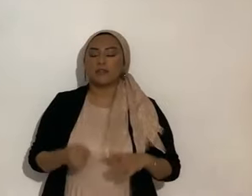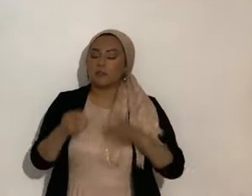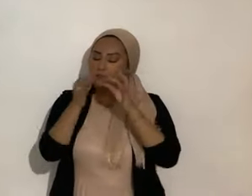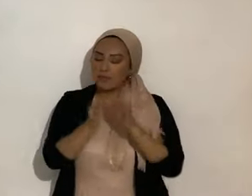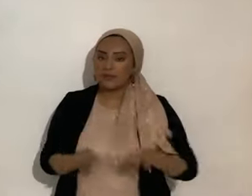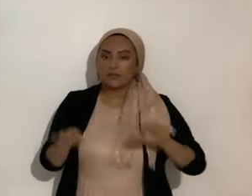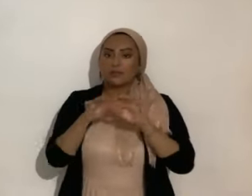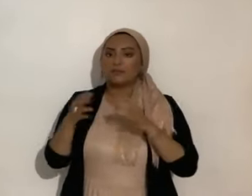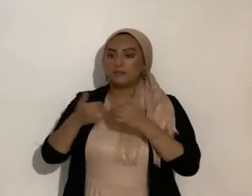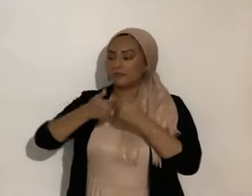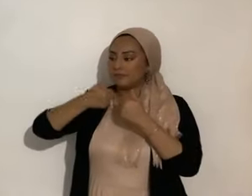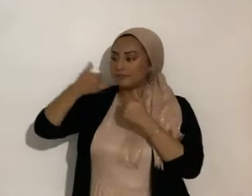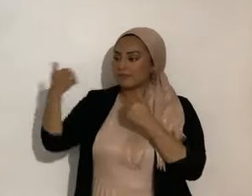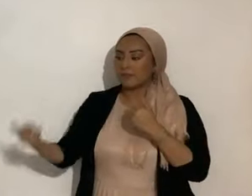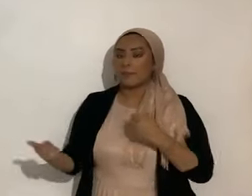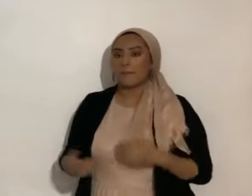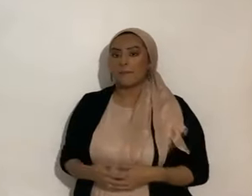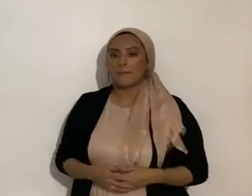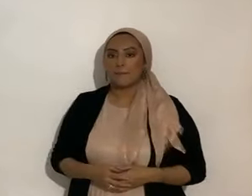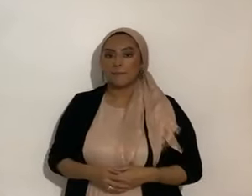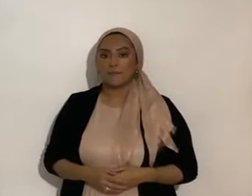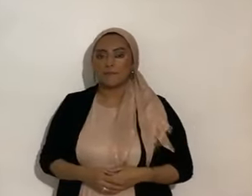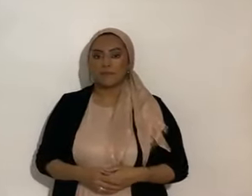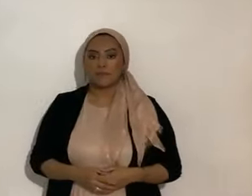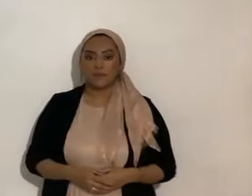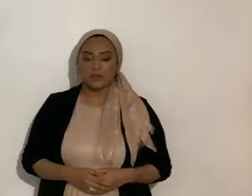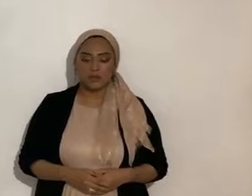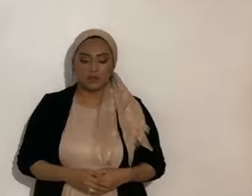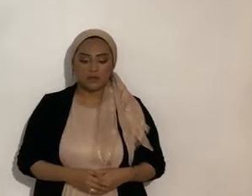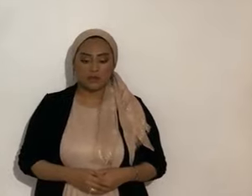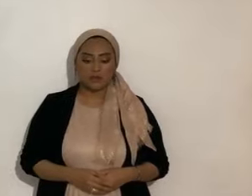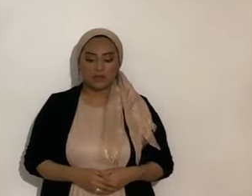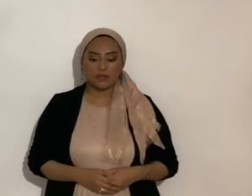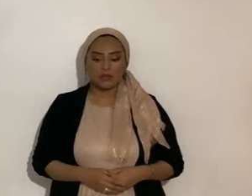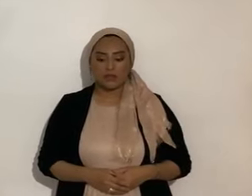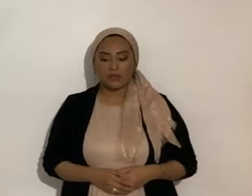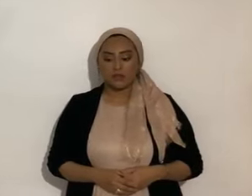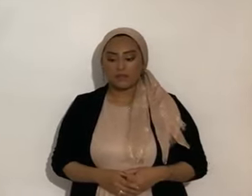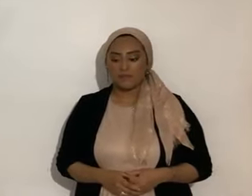importante. Vuelvo a repetir por si no fui claro para explicar.